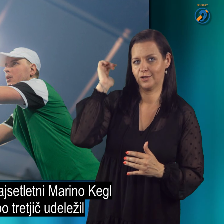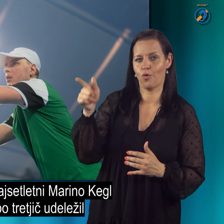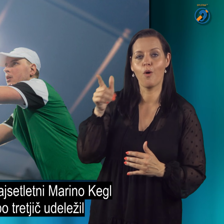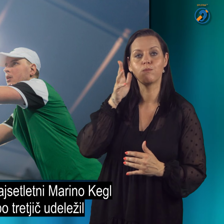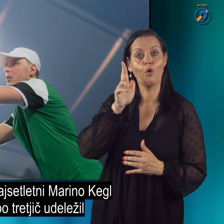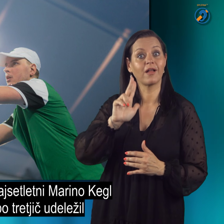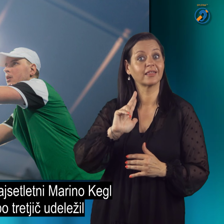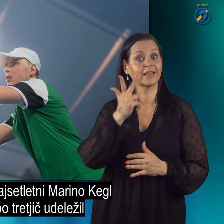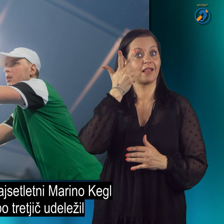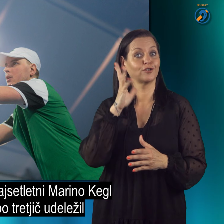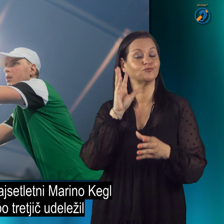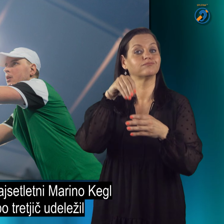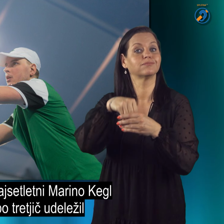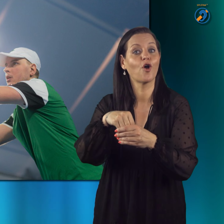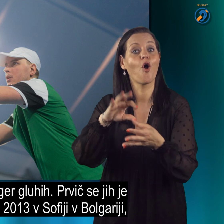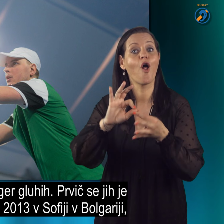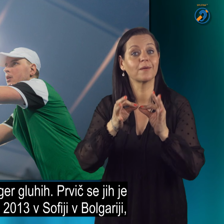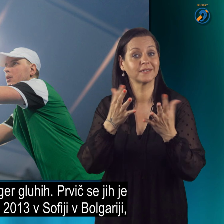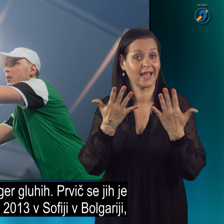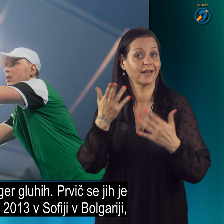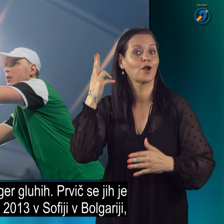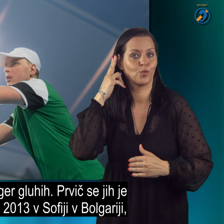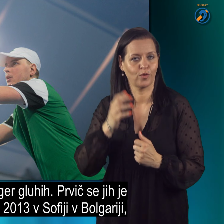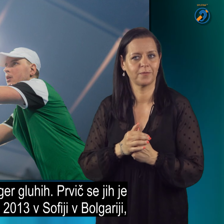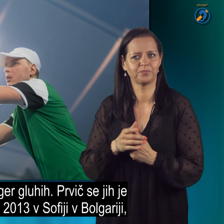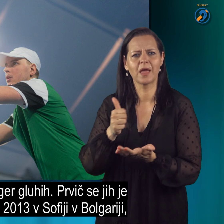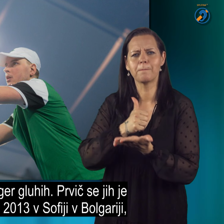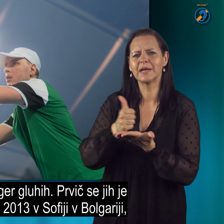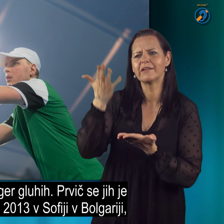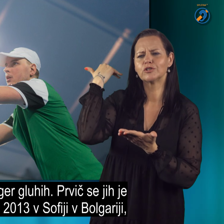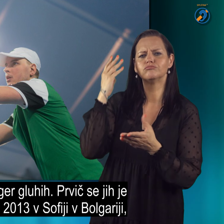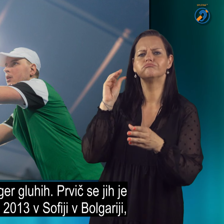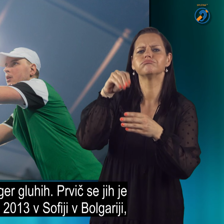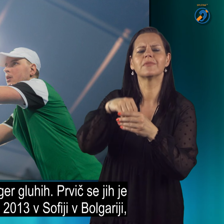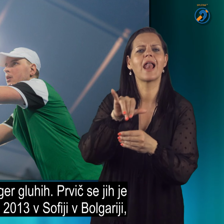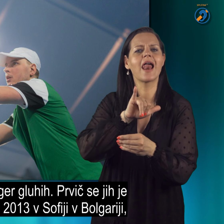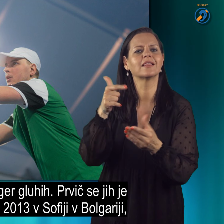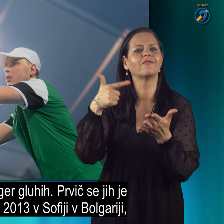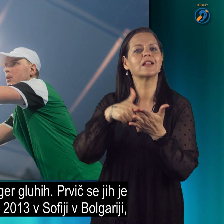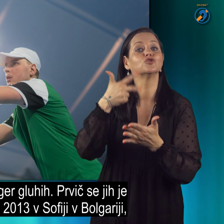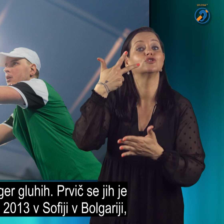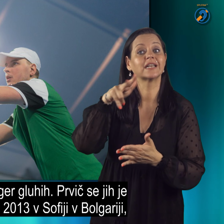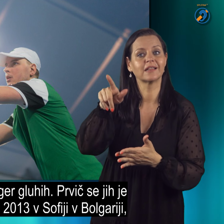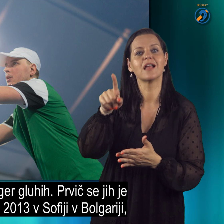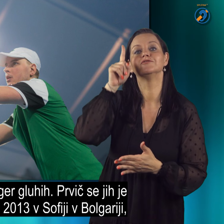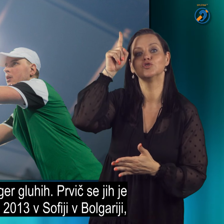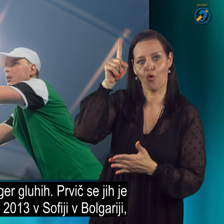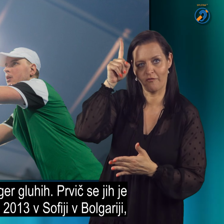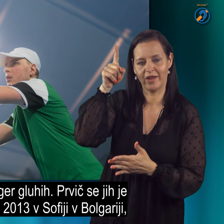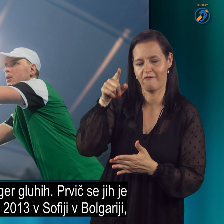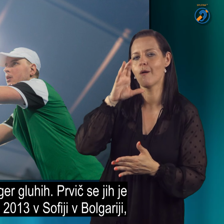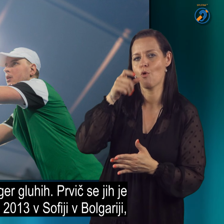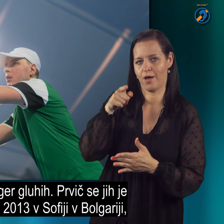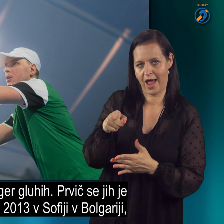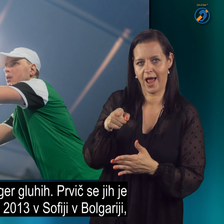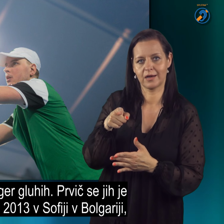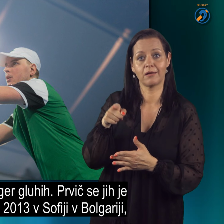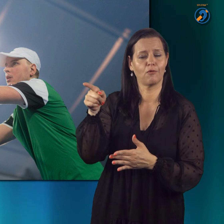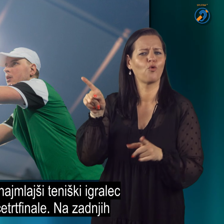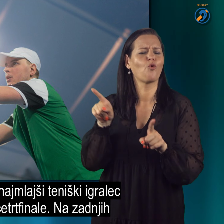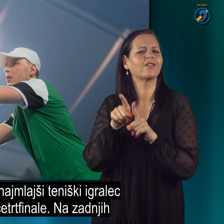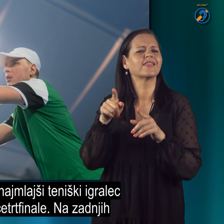26-letni Marino Kegel se bo tretjič udeležil olimpijskih iger gluhih. Prvič se jih je udeležil leta 2013 v